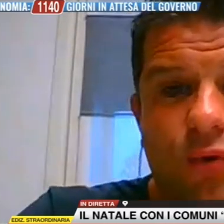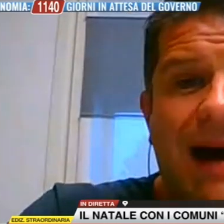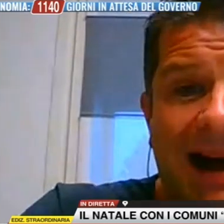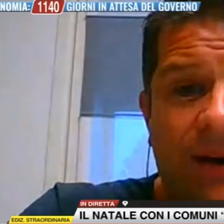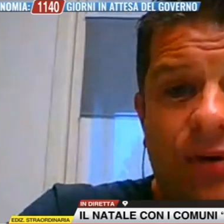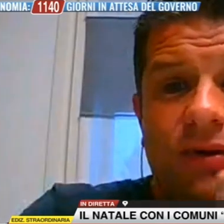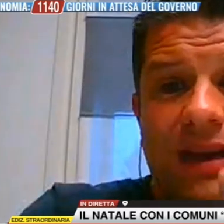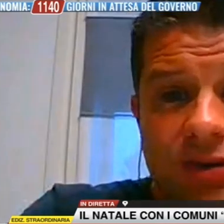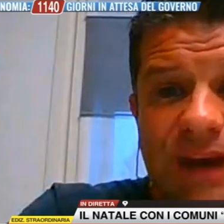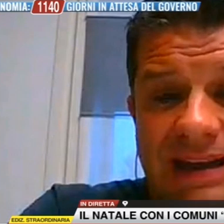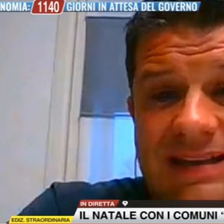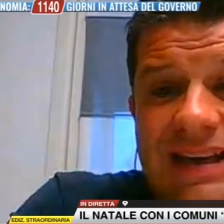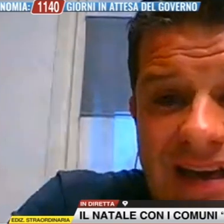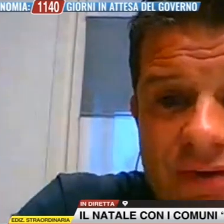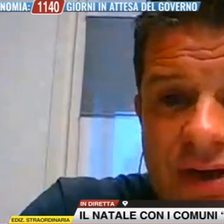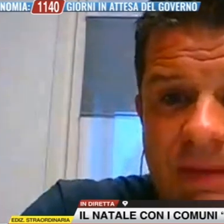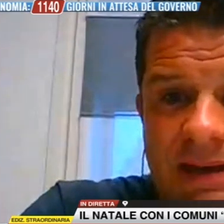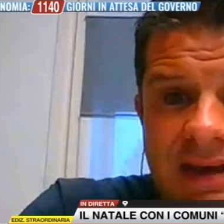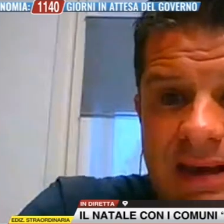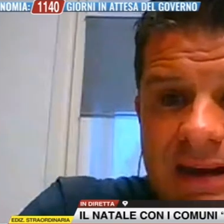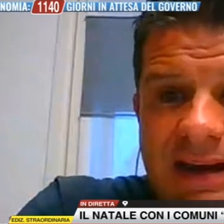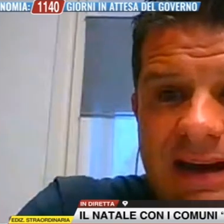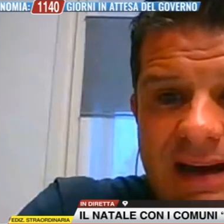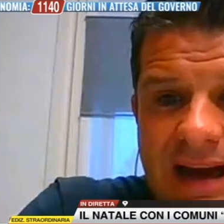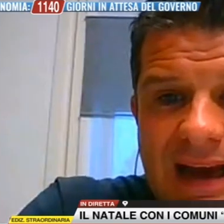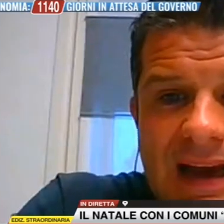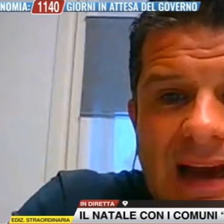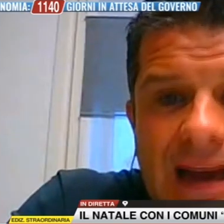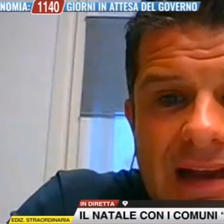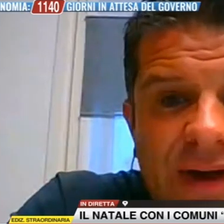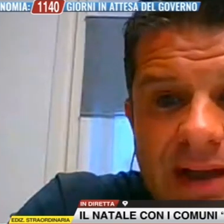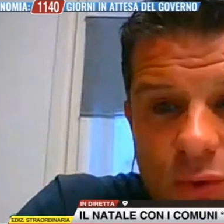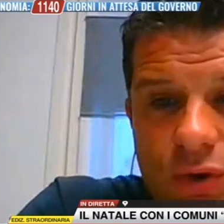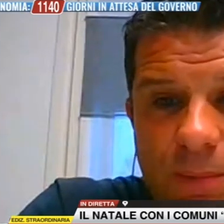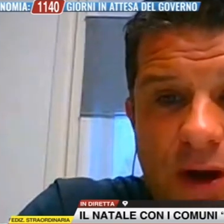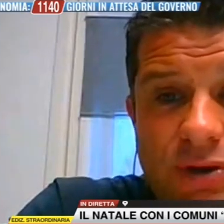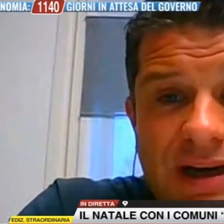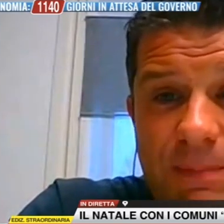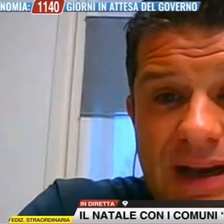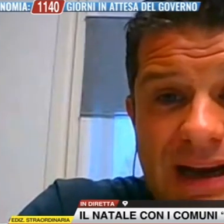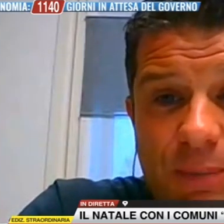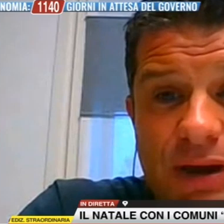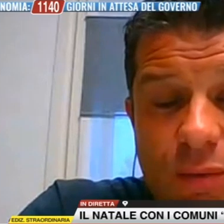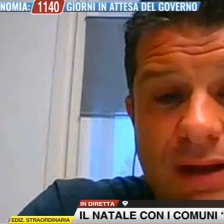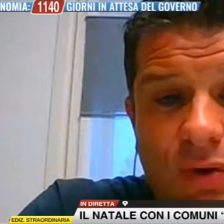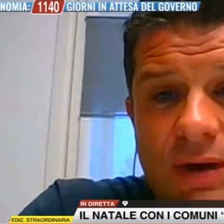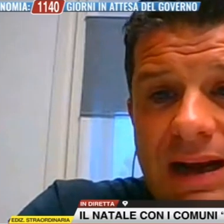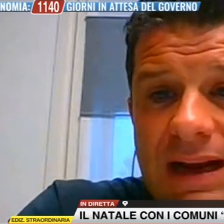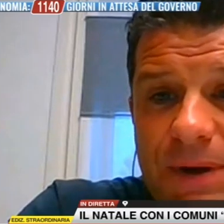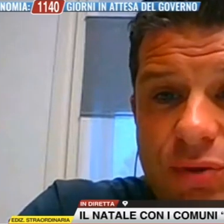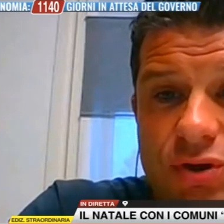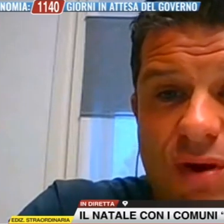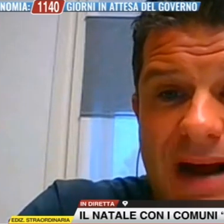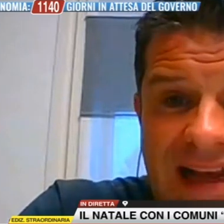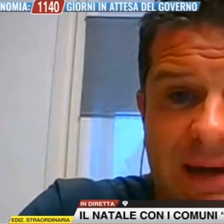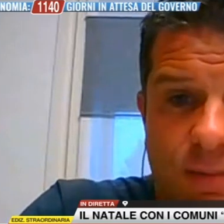quello umano della sofferenza, che logicamente è davanti a tutti, però bisogna capire anche poi che quando le